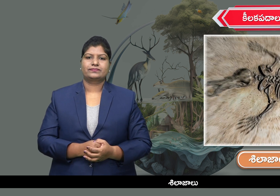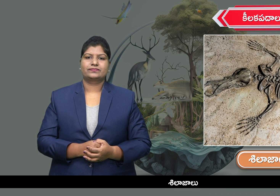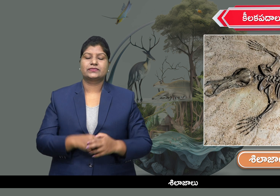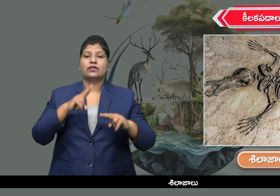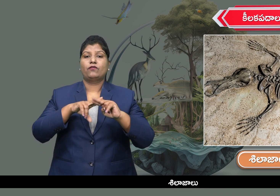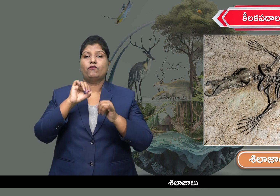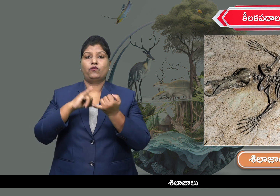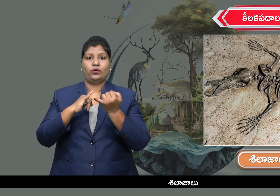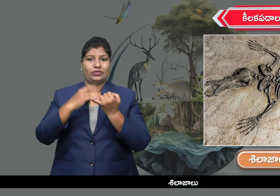శిలాజాలు,